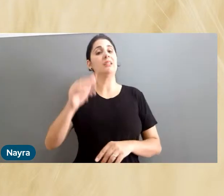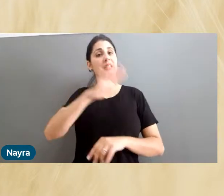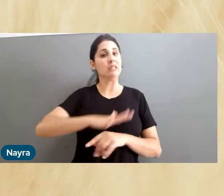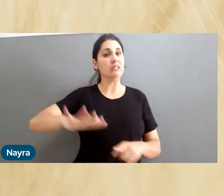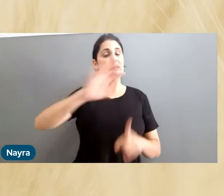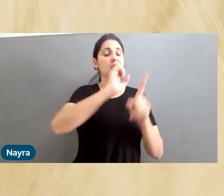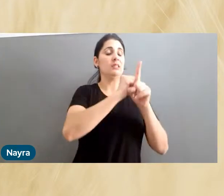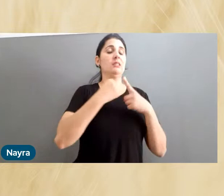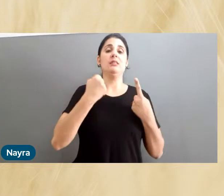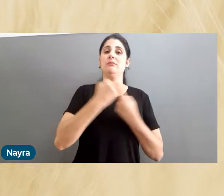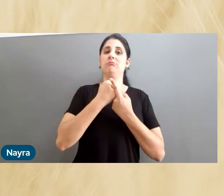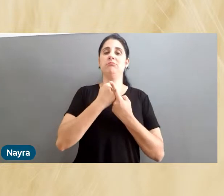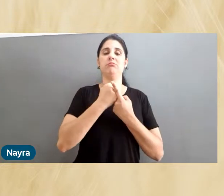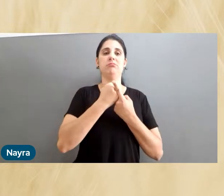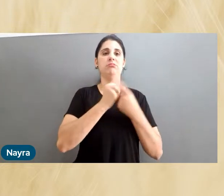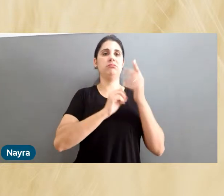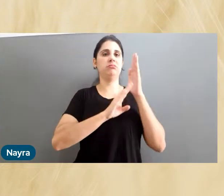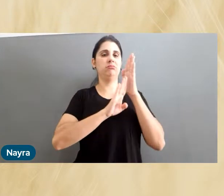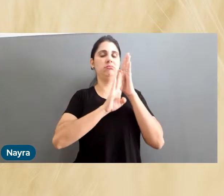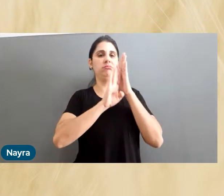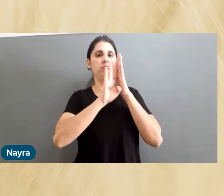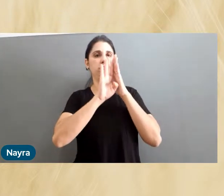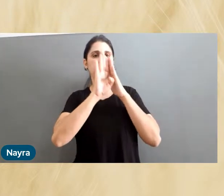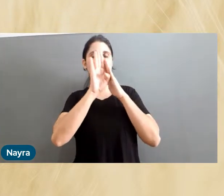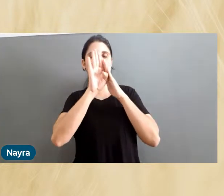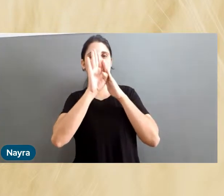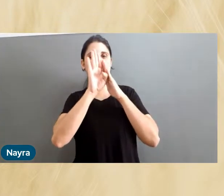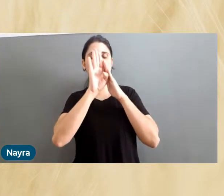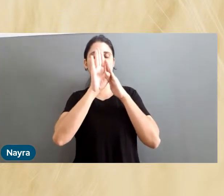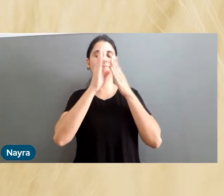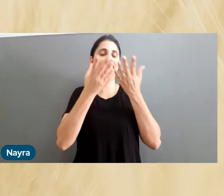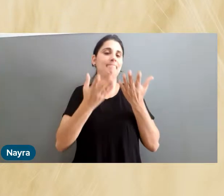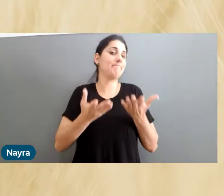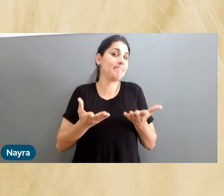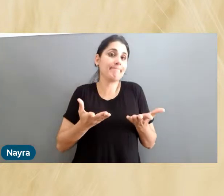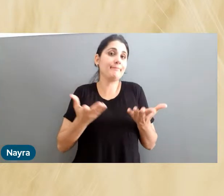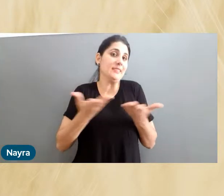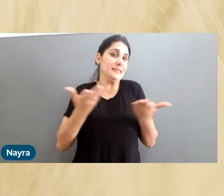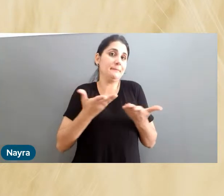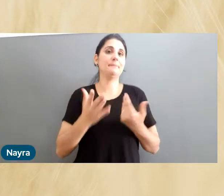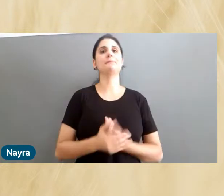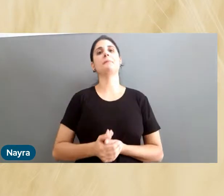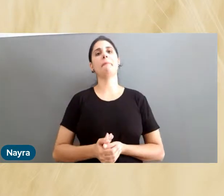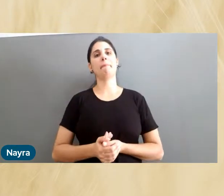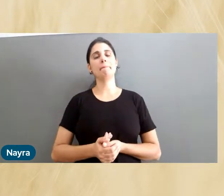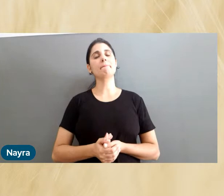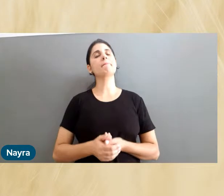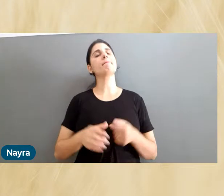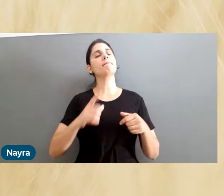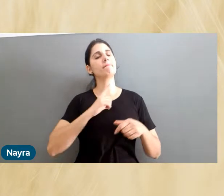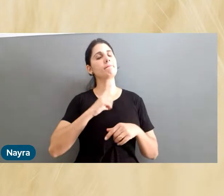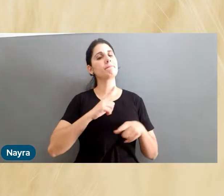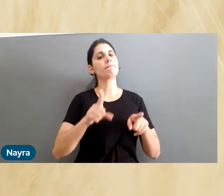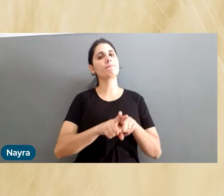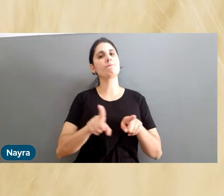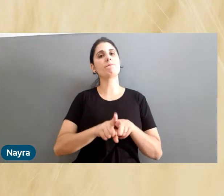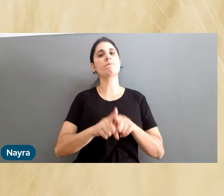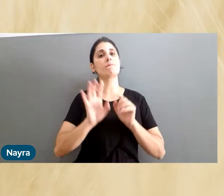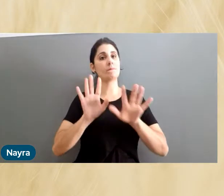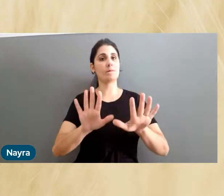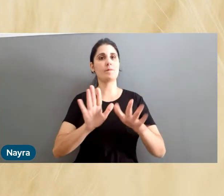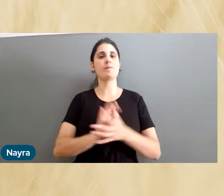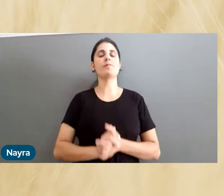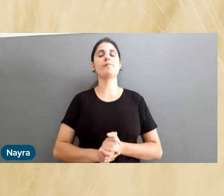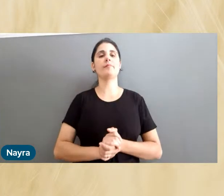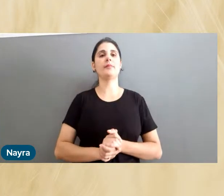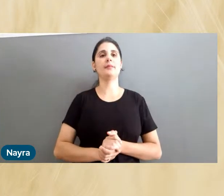as evoluções que nós temos hoje, que nós podemos gozar na atualidade, e a gente também pode ser convidado a ficar lá. Então, o